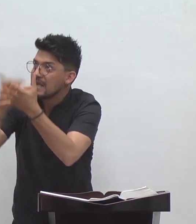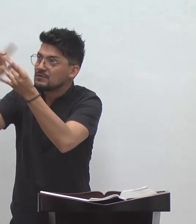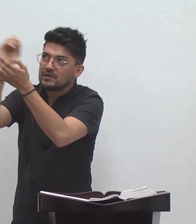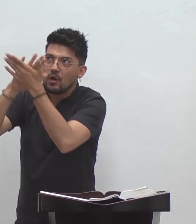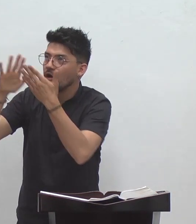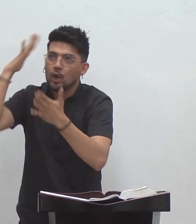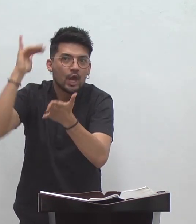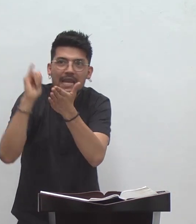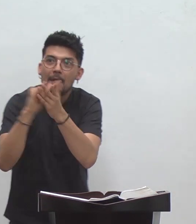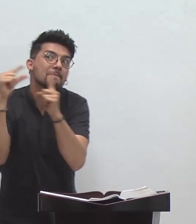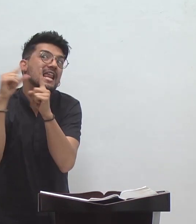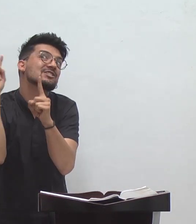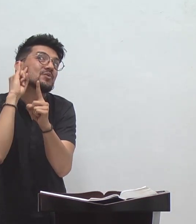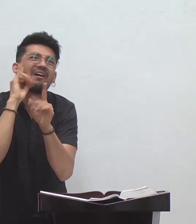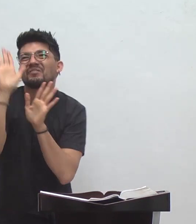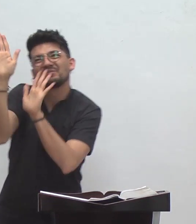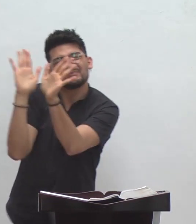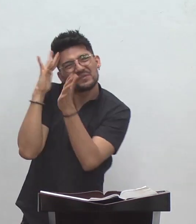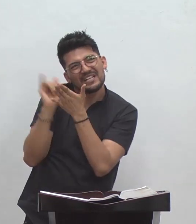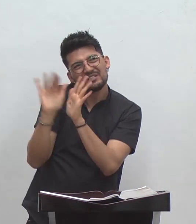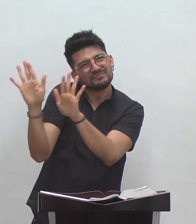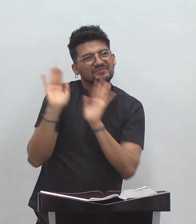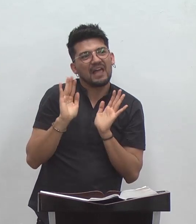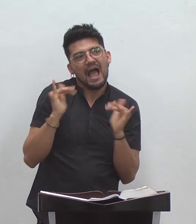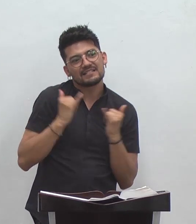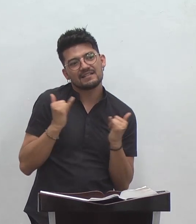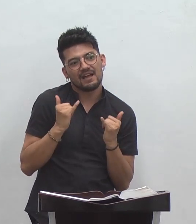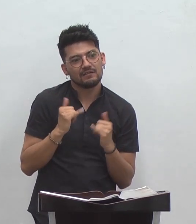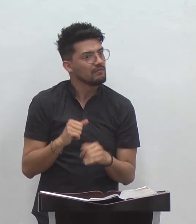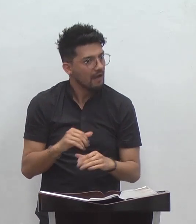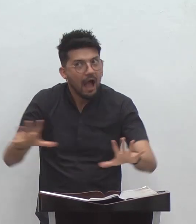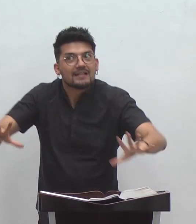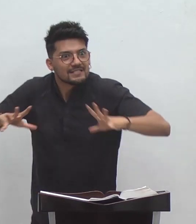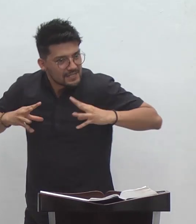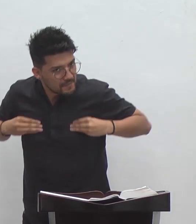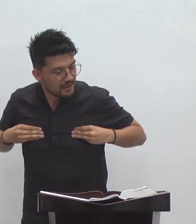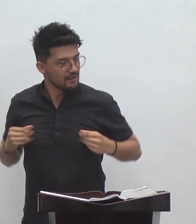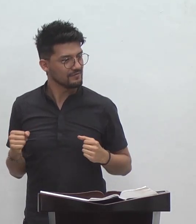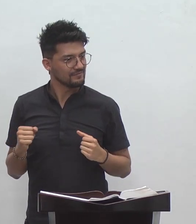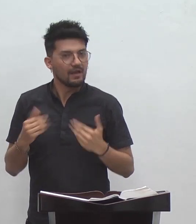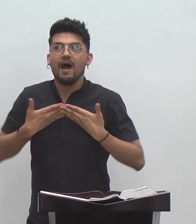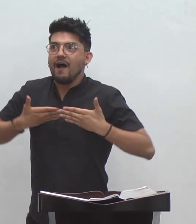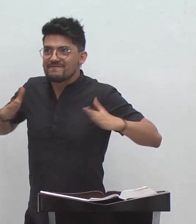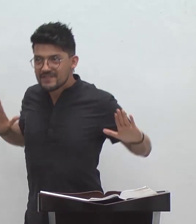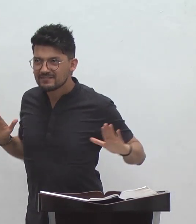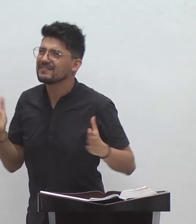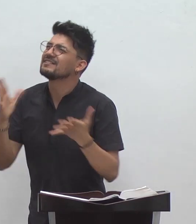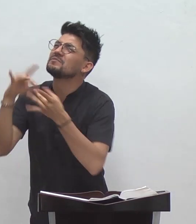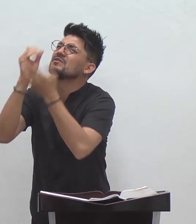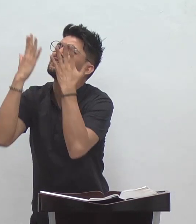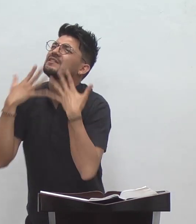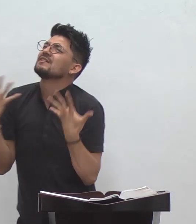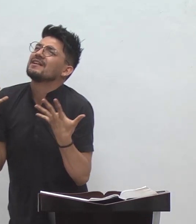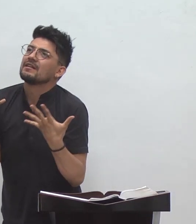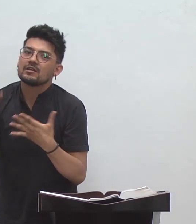¿Creen que el Espíritu Santo no los puede llenar? ¿Creen que no pueden recibir esa manifestación? ¿Sabe que sí? Abra su